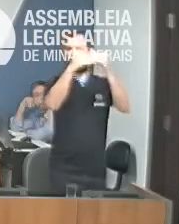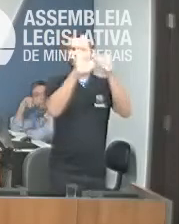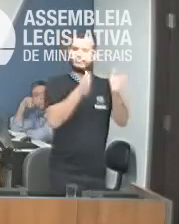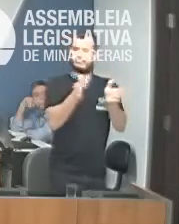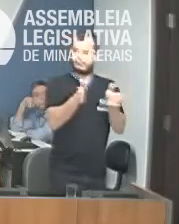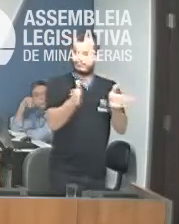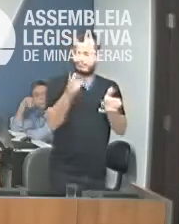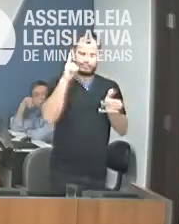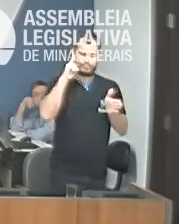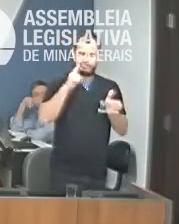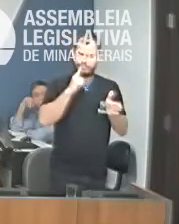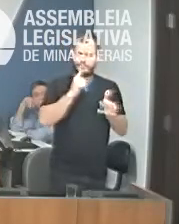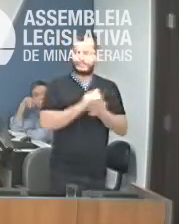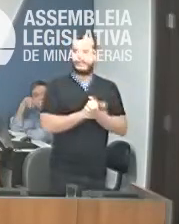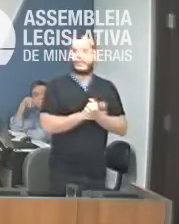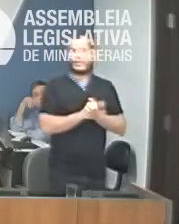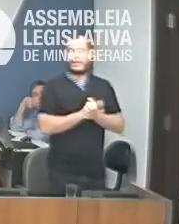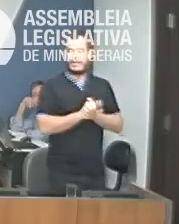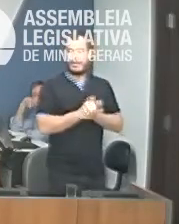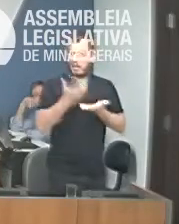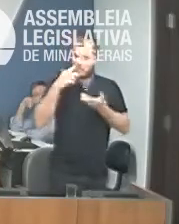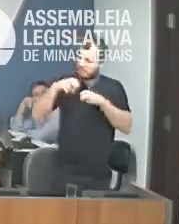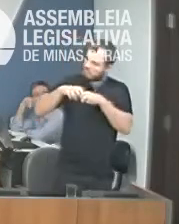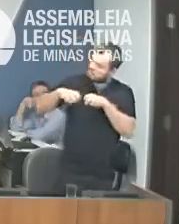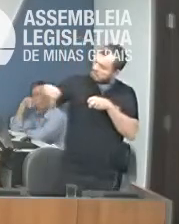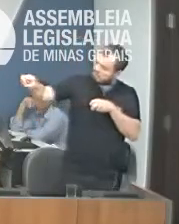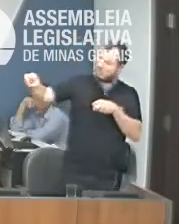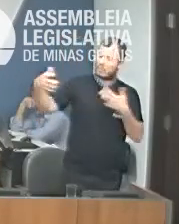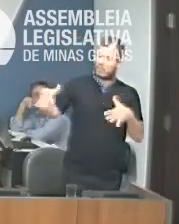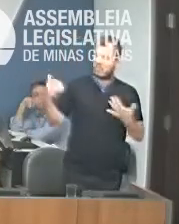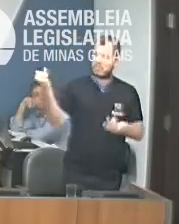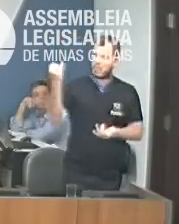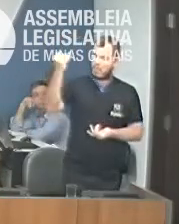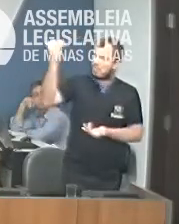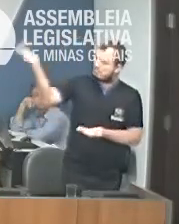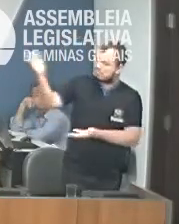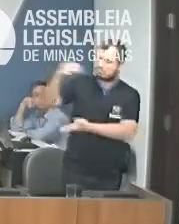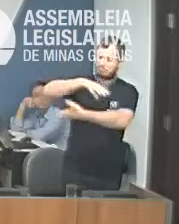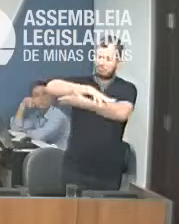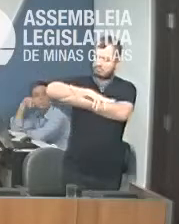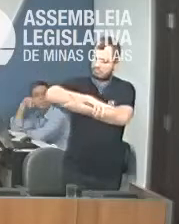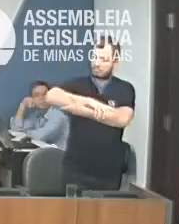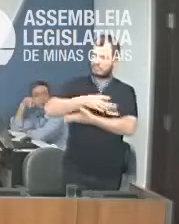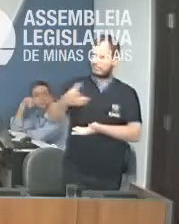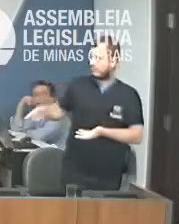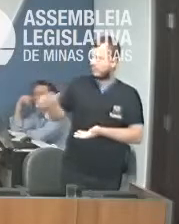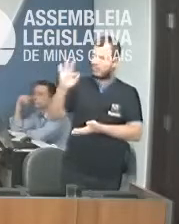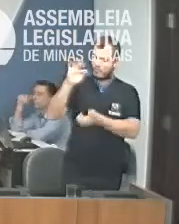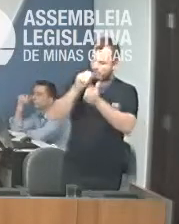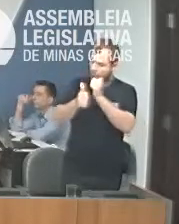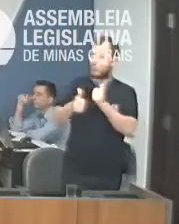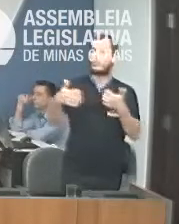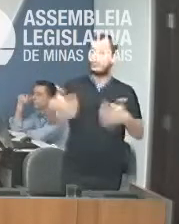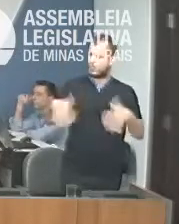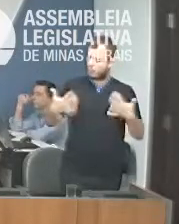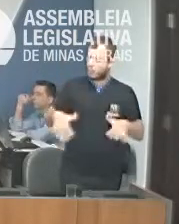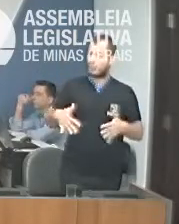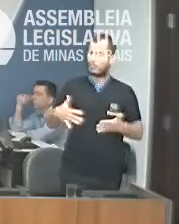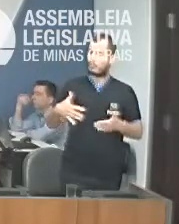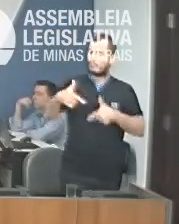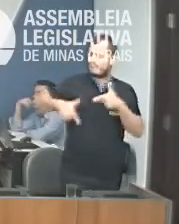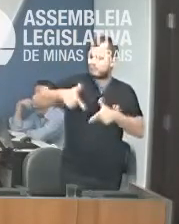pra assistir aos nossos debates sobre a acessibilidade ao surdo gostaria